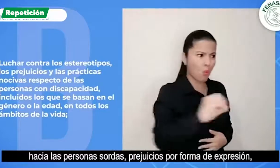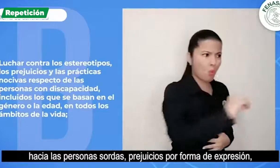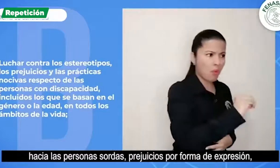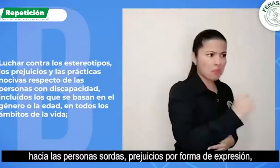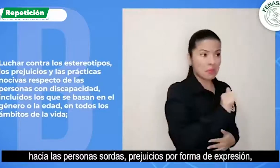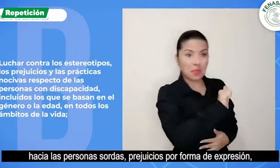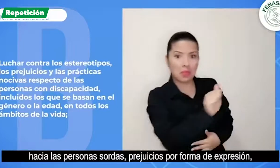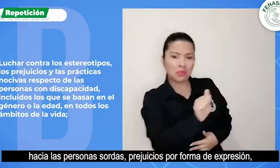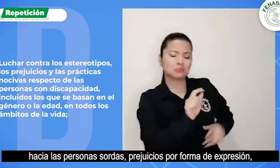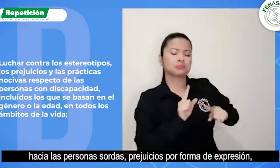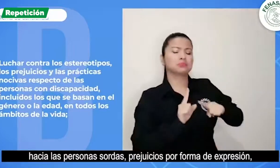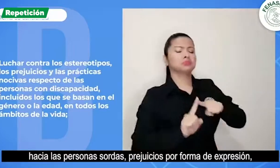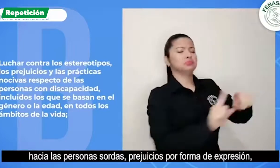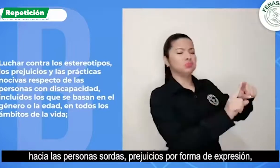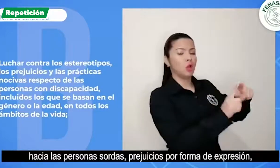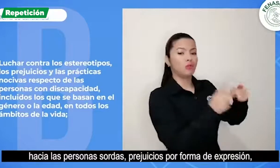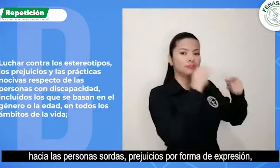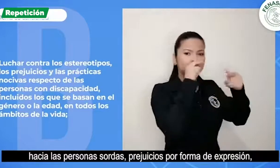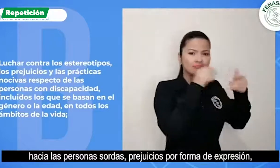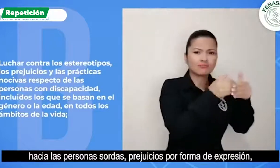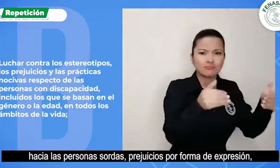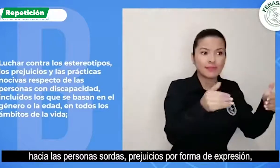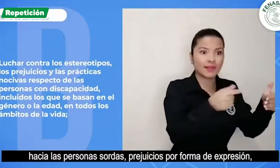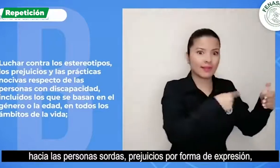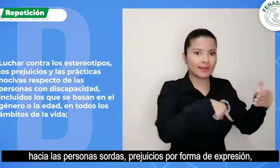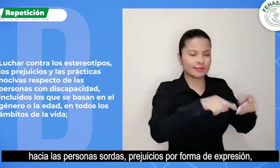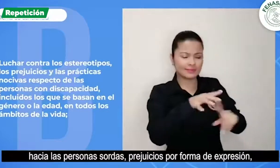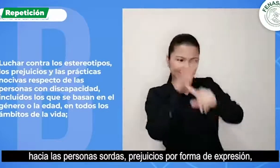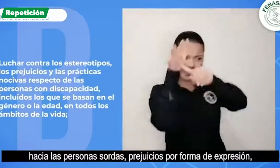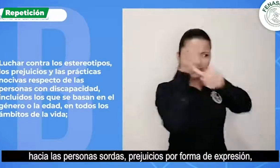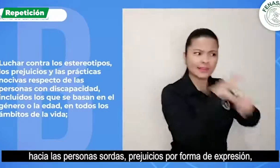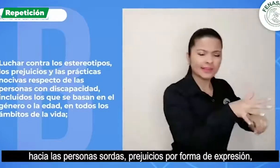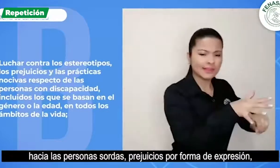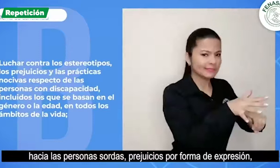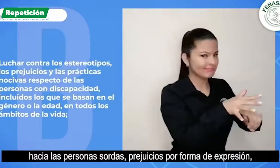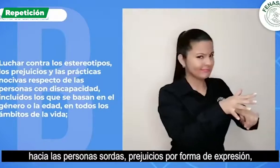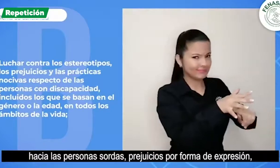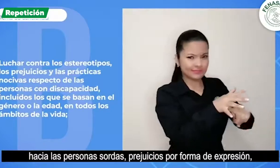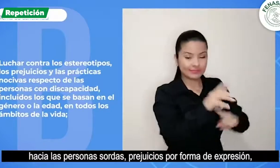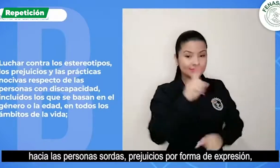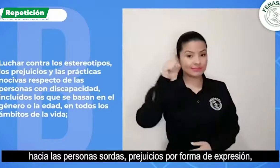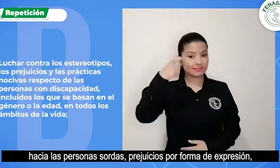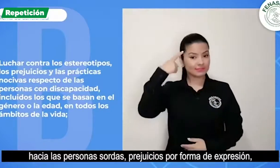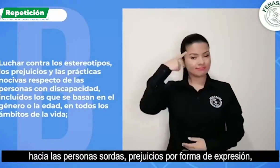Hacia las personas sordas Prejuicios Por forma de expresión